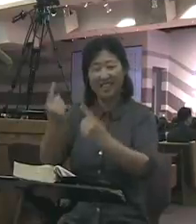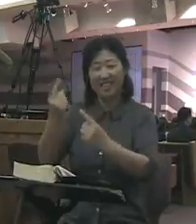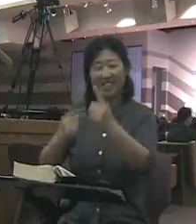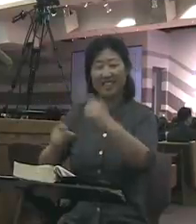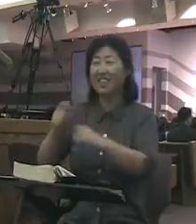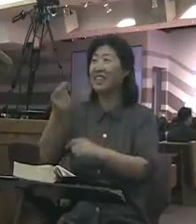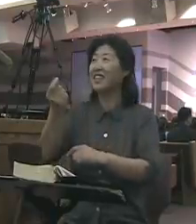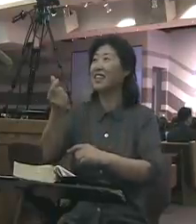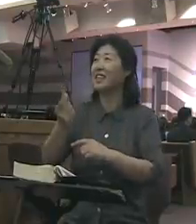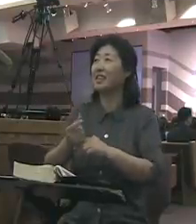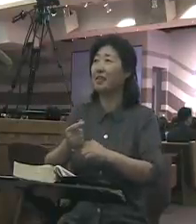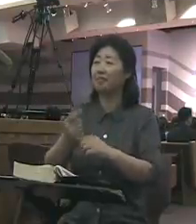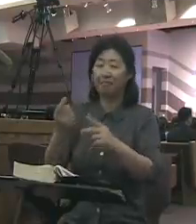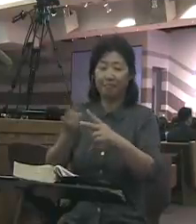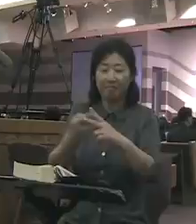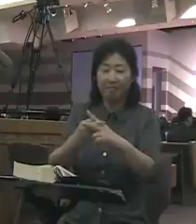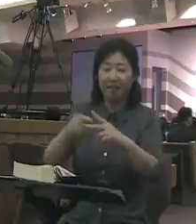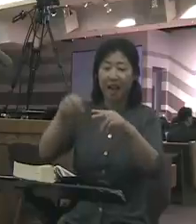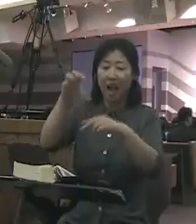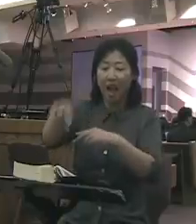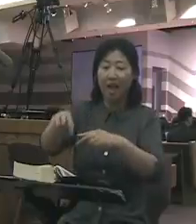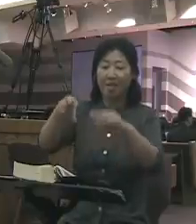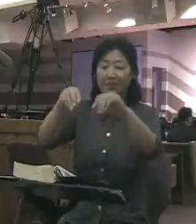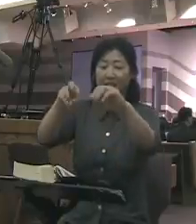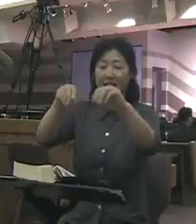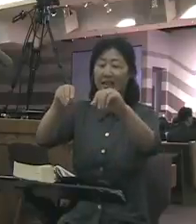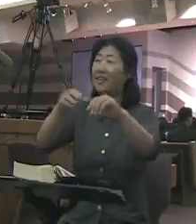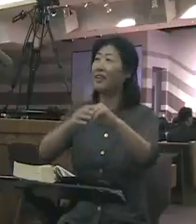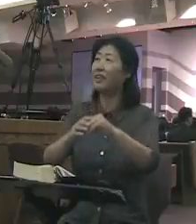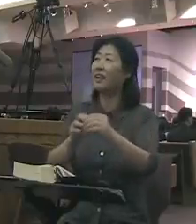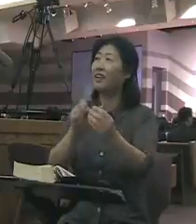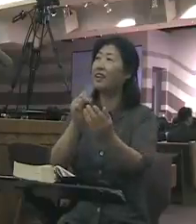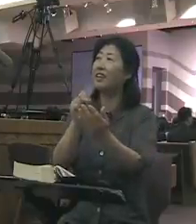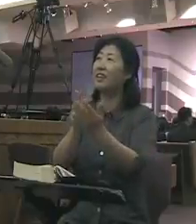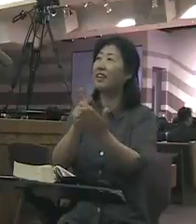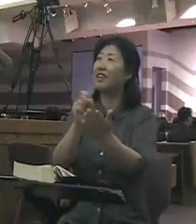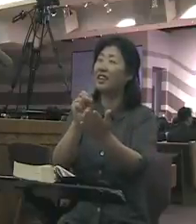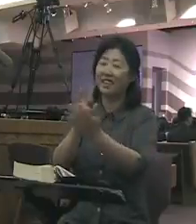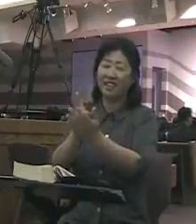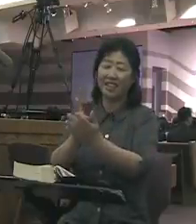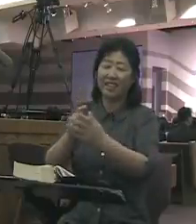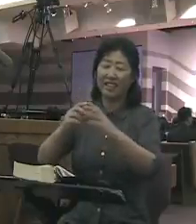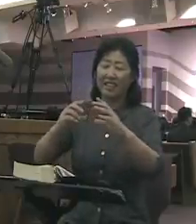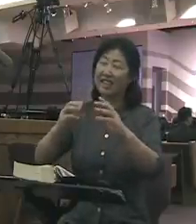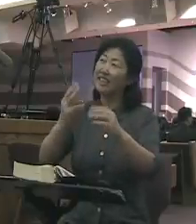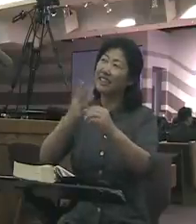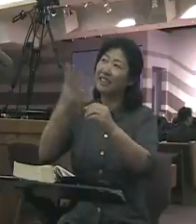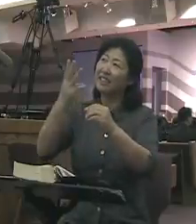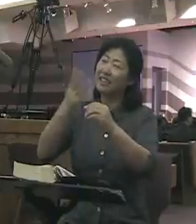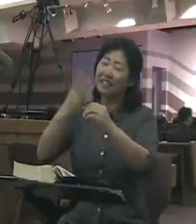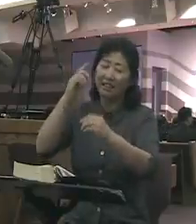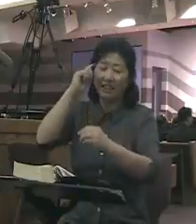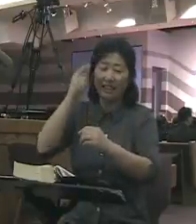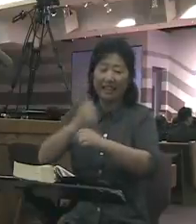초등학교 앞마당을 보니까 어렸을 때는 축구장 한 3개가 되는 것으로 여겼는데 이번에